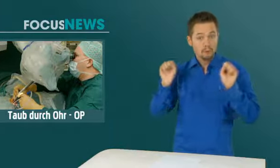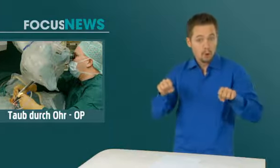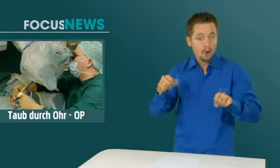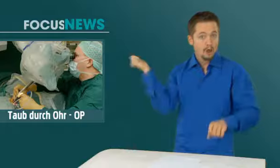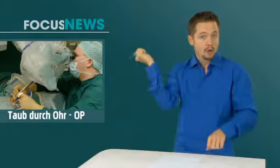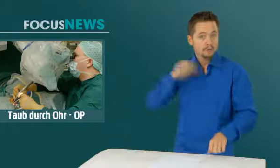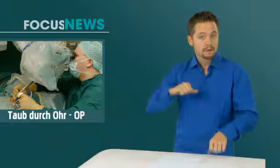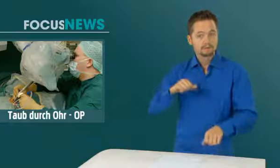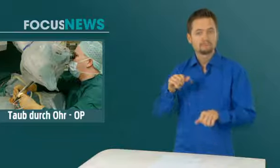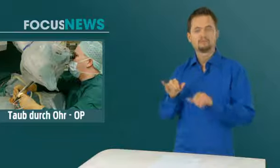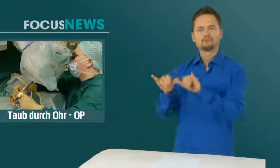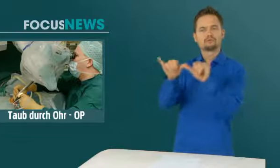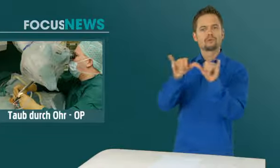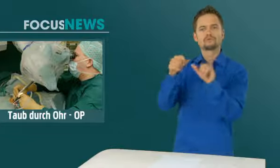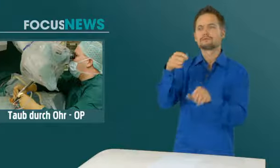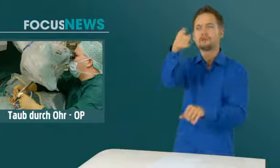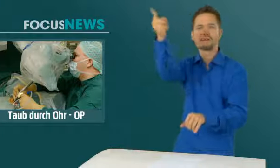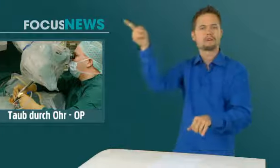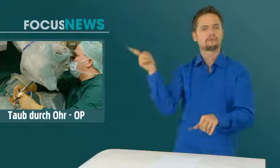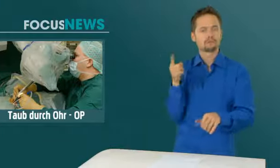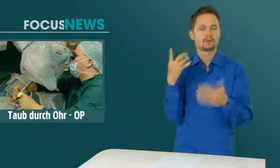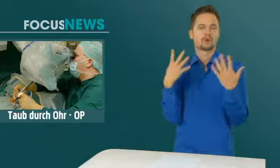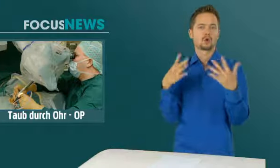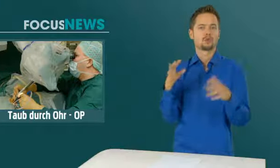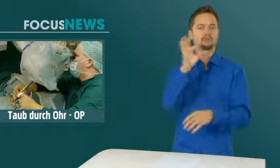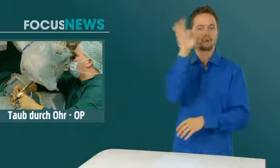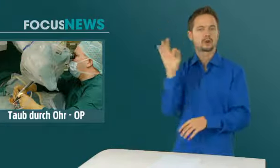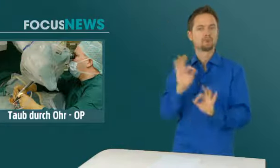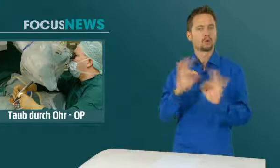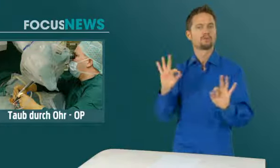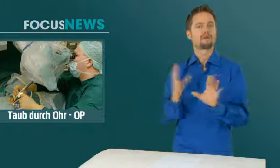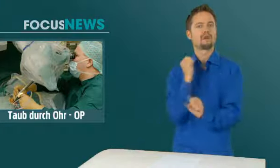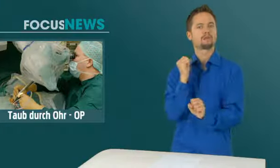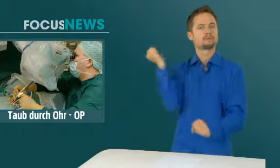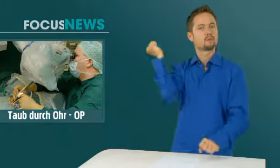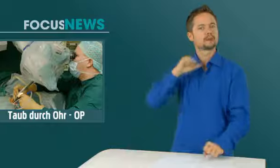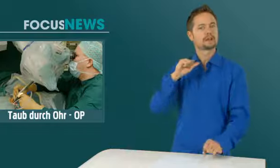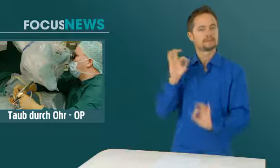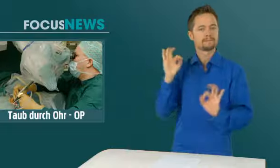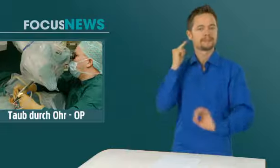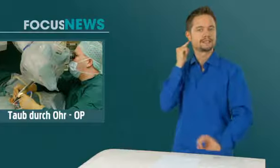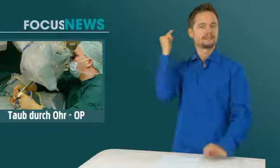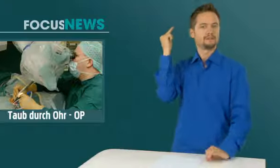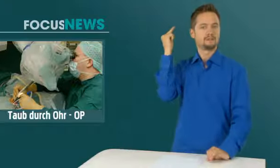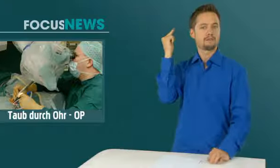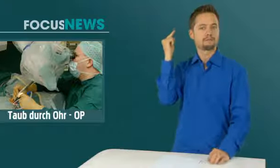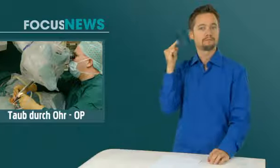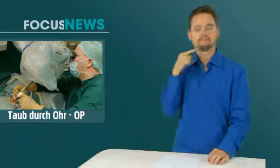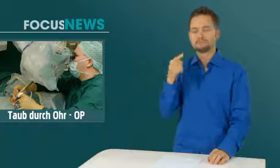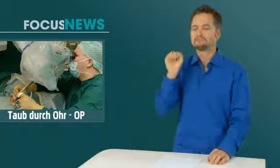verbesserung bringen würde man teilte ihr mit dass normalerweise zu 99 prozent ein solcher eingriff erfolgreich sei sie können sich